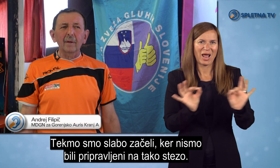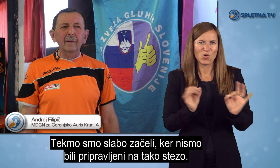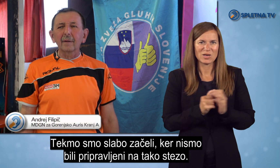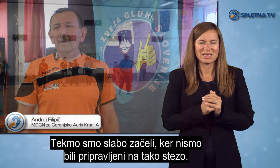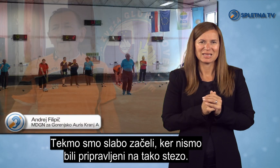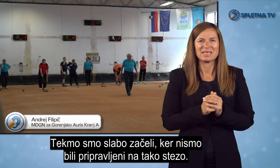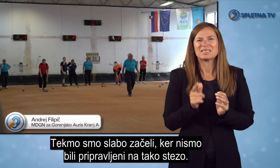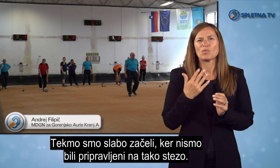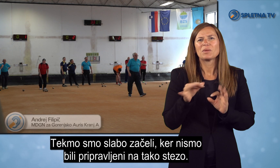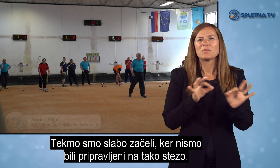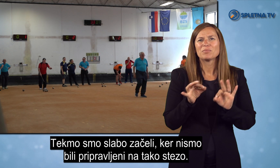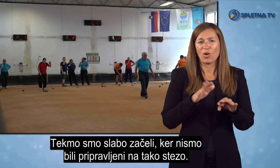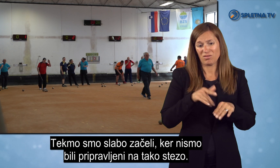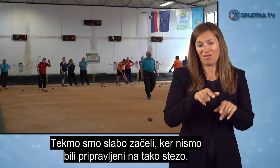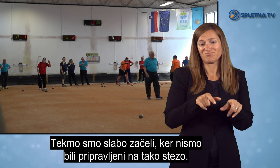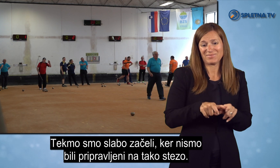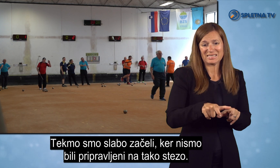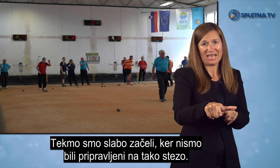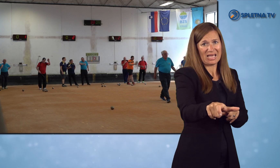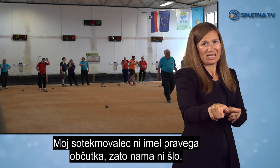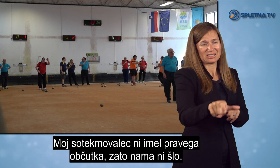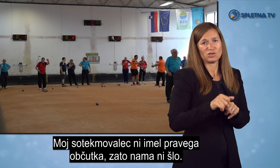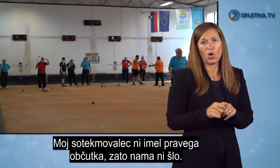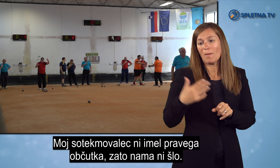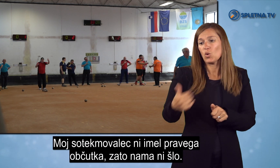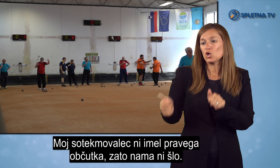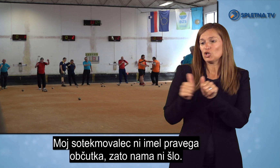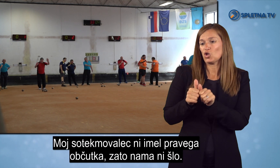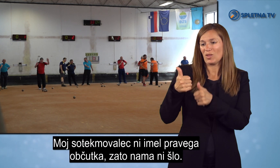pripravljeni na tako stezo. Moj sotekmovalec